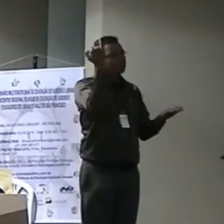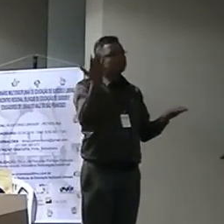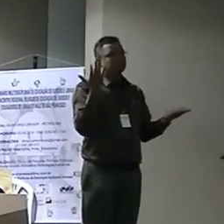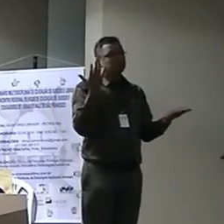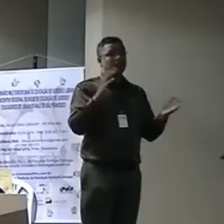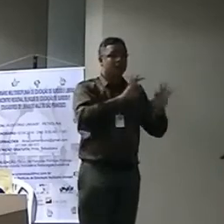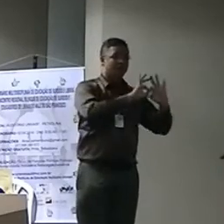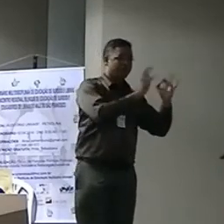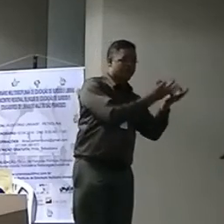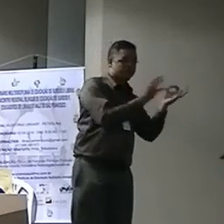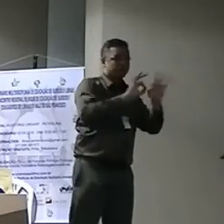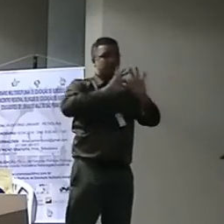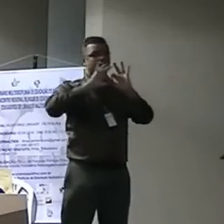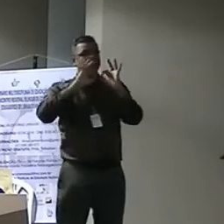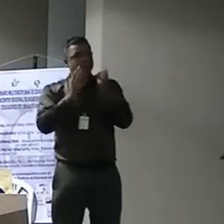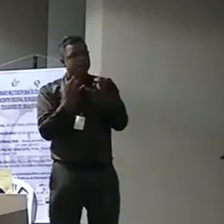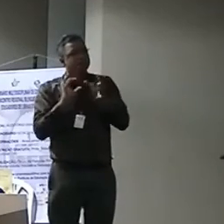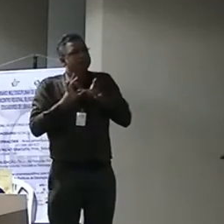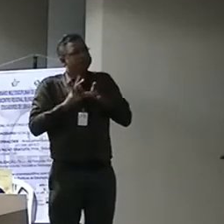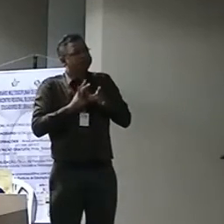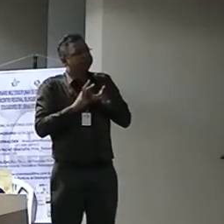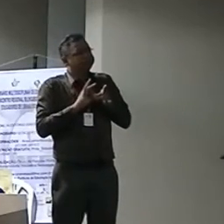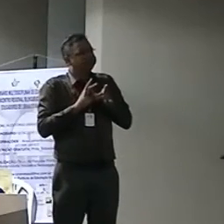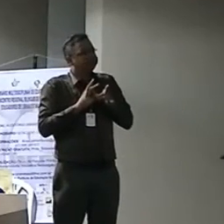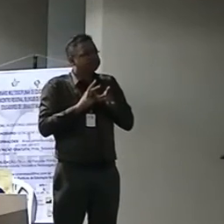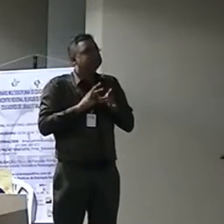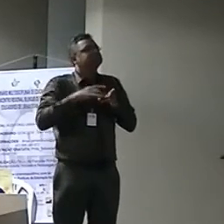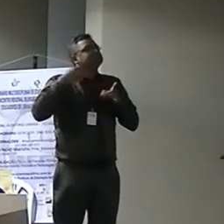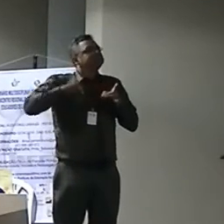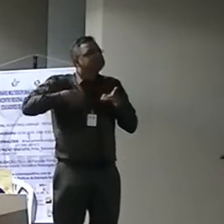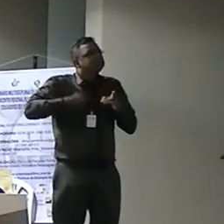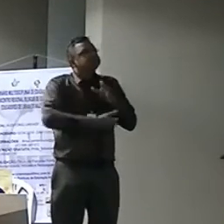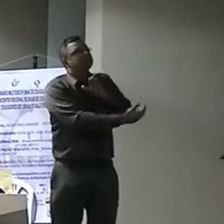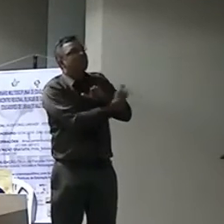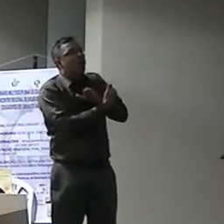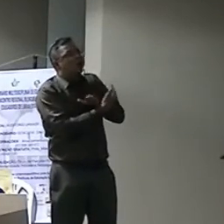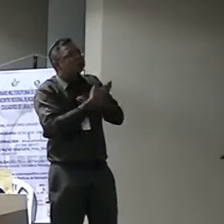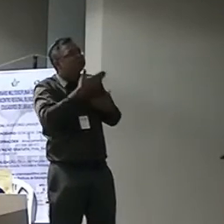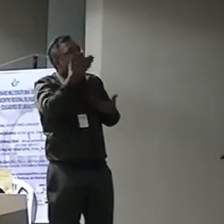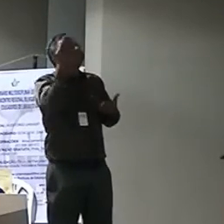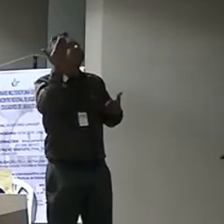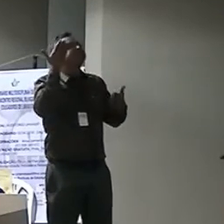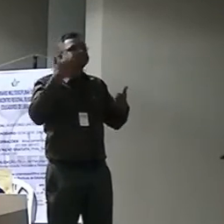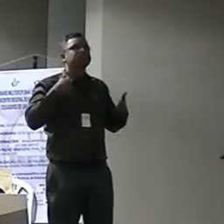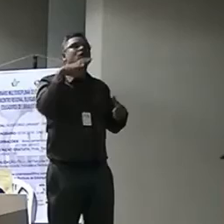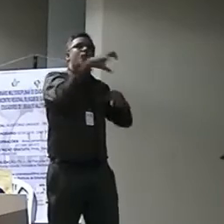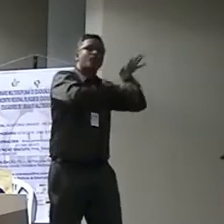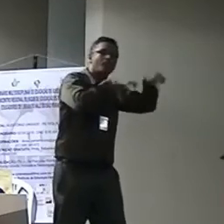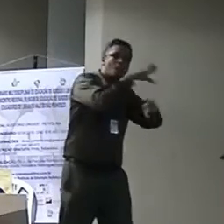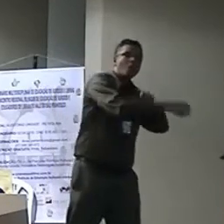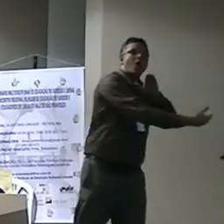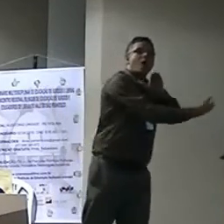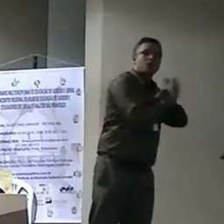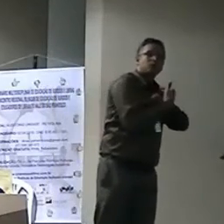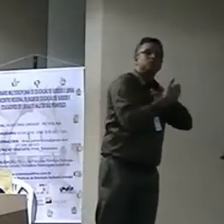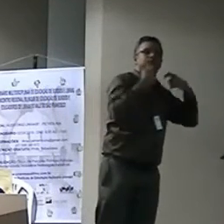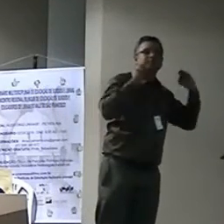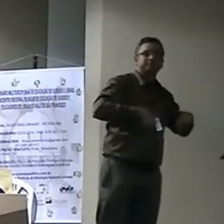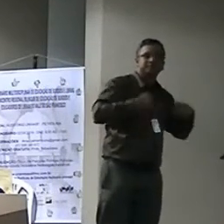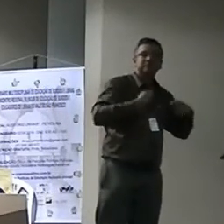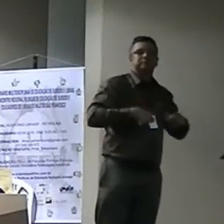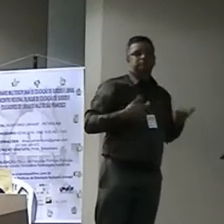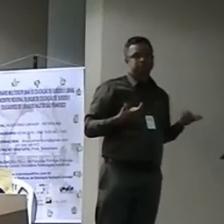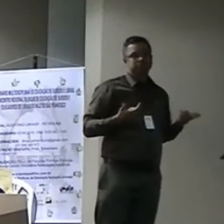que passem essas etapas, entrem em acordo. Precisamos de ajuda. Então o apoio da família constitui a base